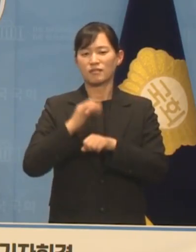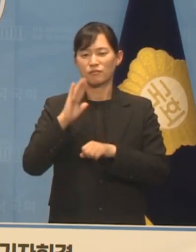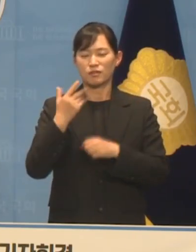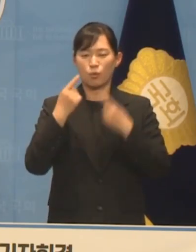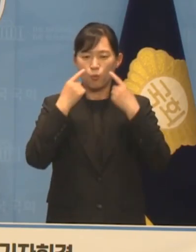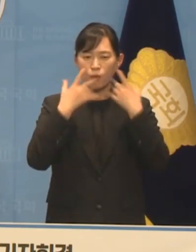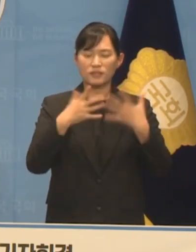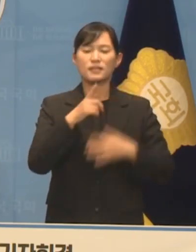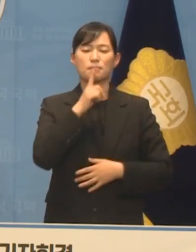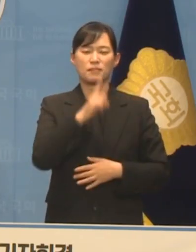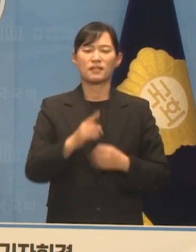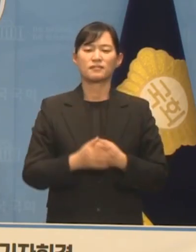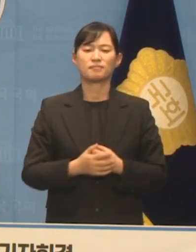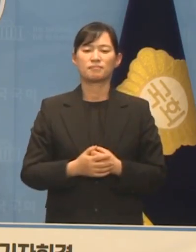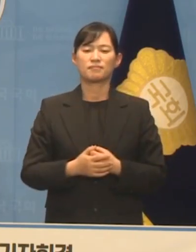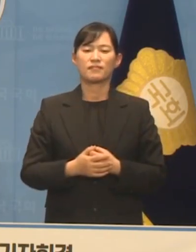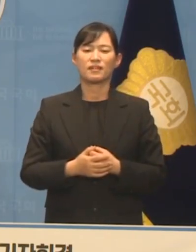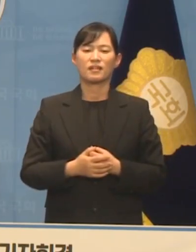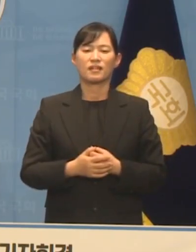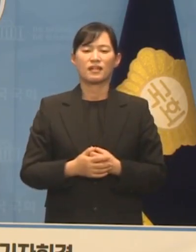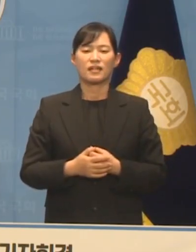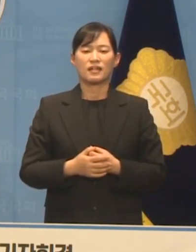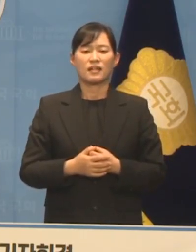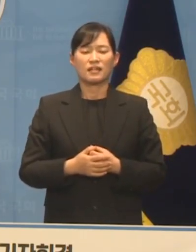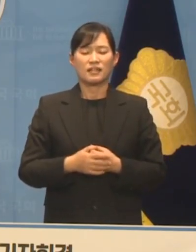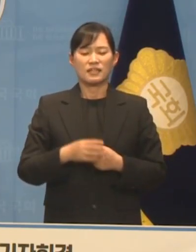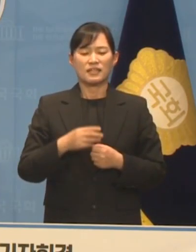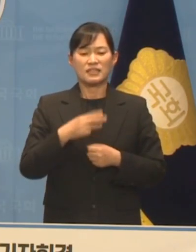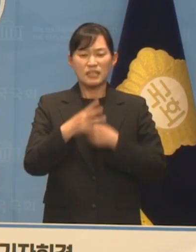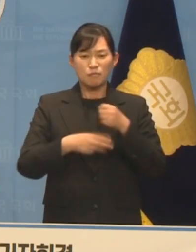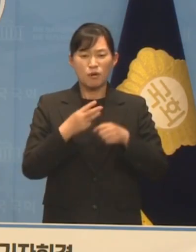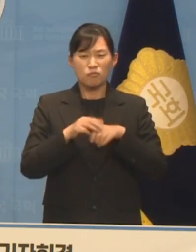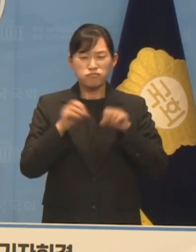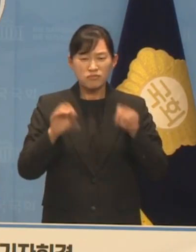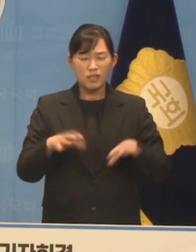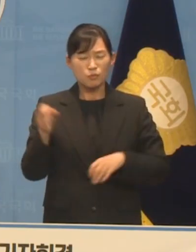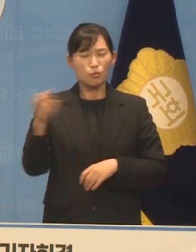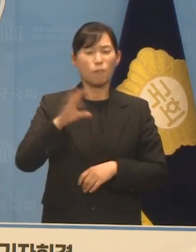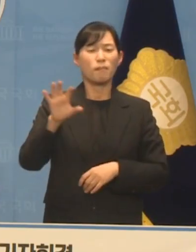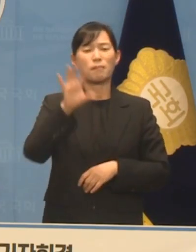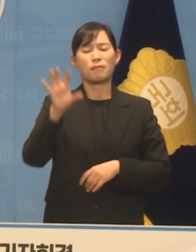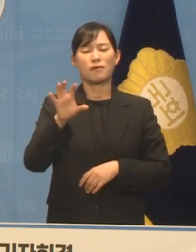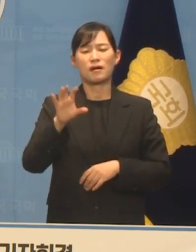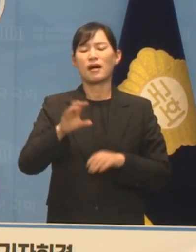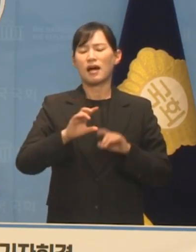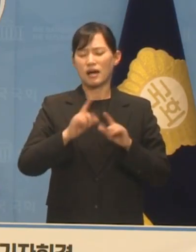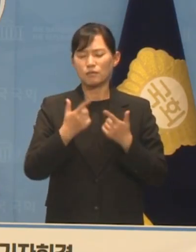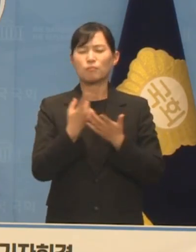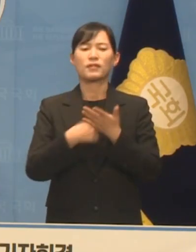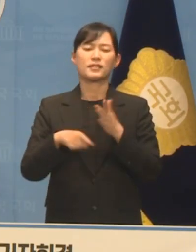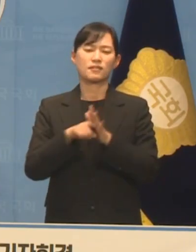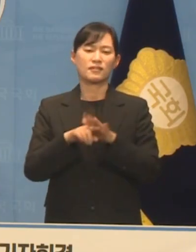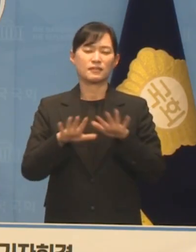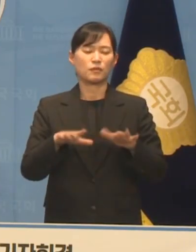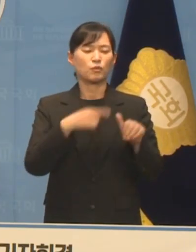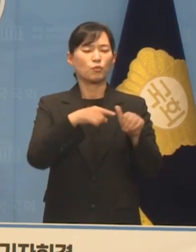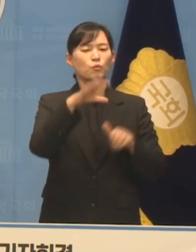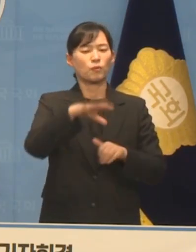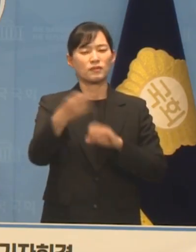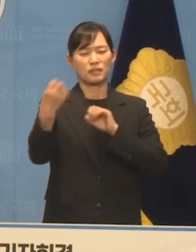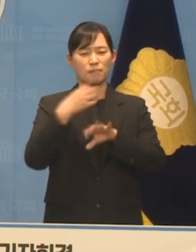또 강력히 촉구합니다. 잃어버린 3년이 다시 반복되지 않도록 이제는 교육당국이 응답할